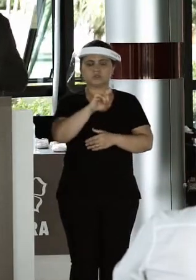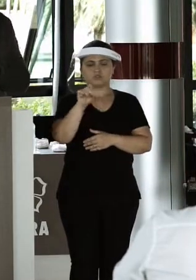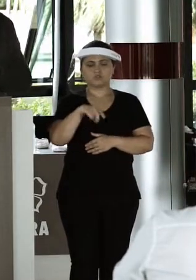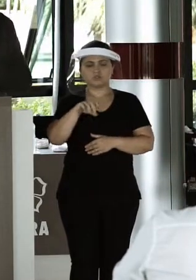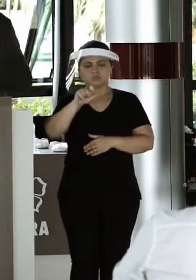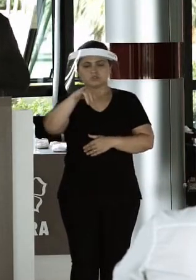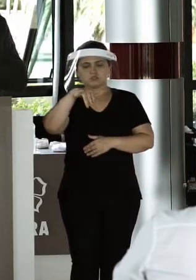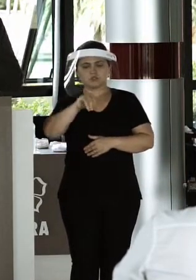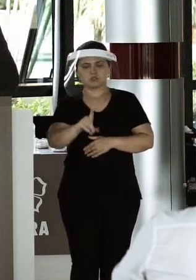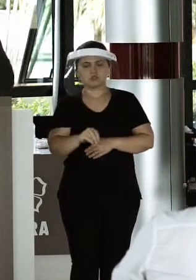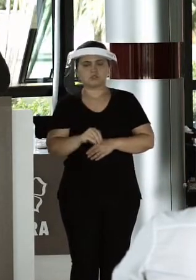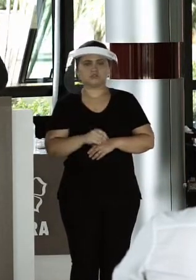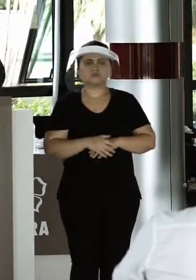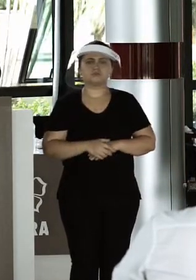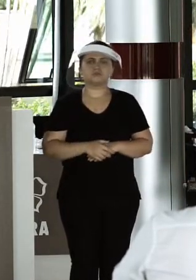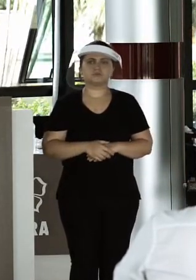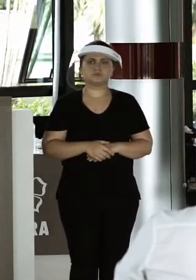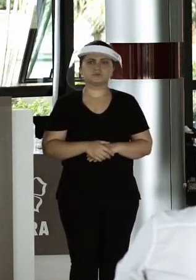Zelândia, tá?